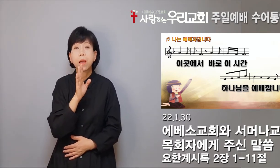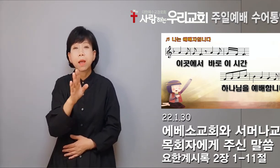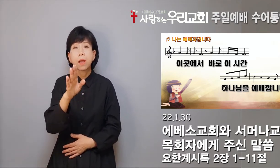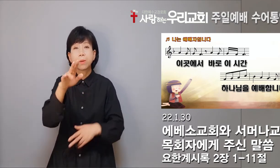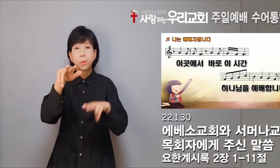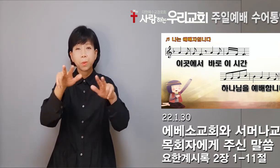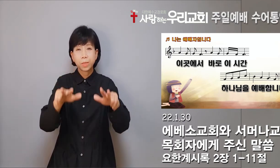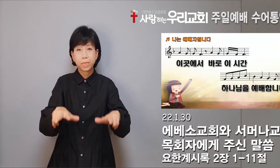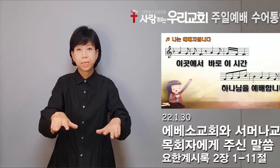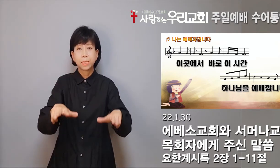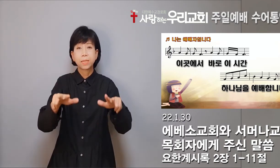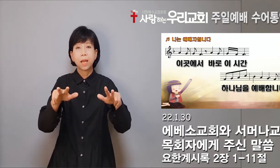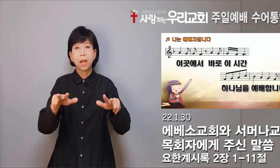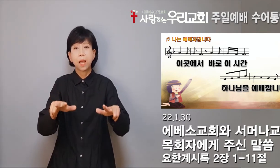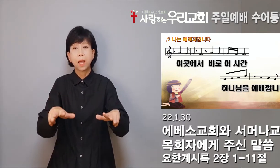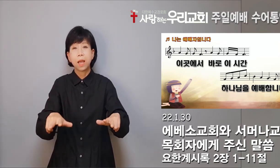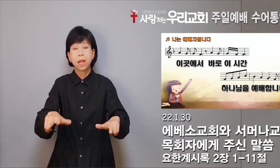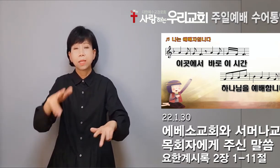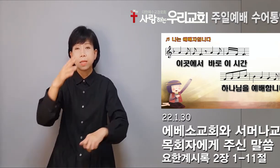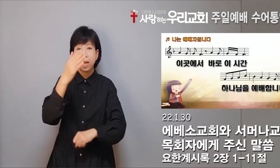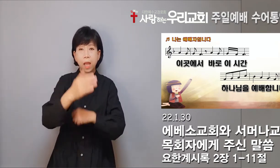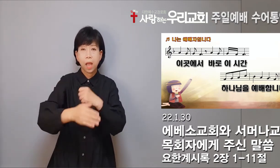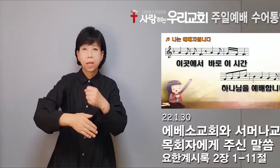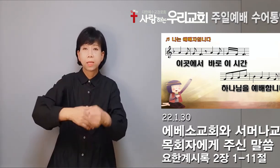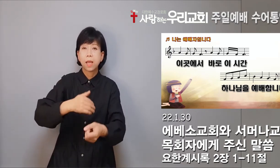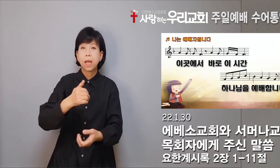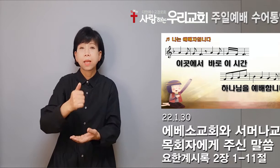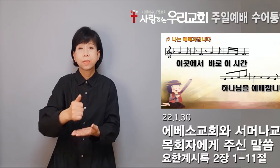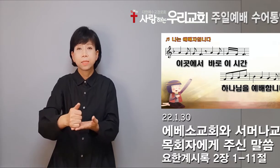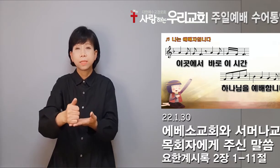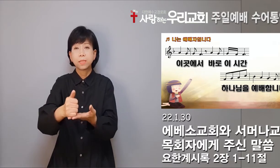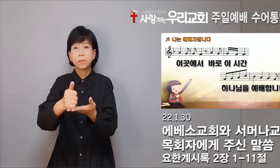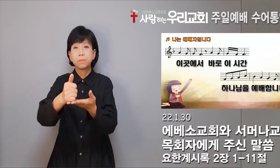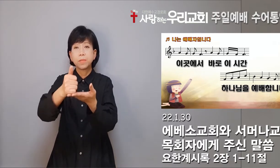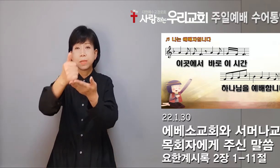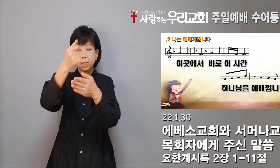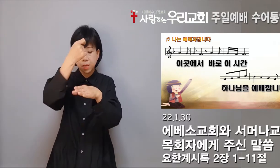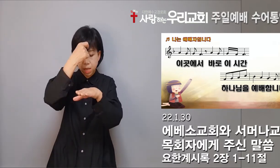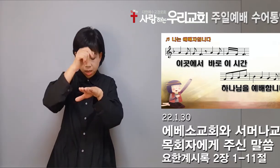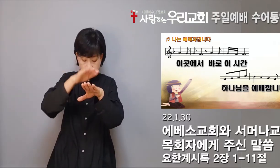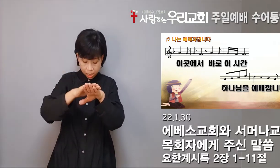이곳에서 바로 이 시간